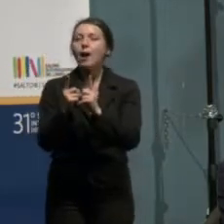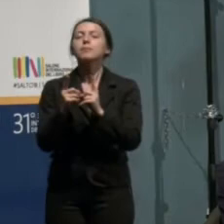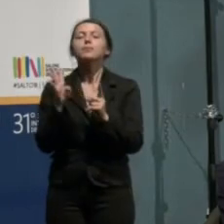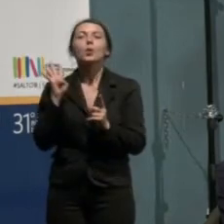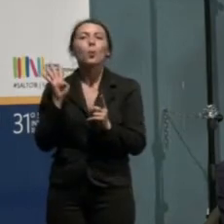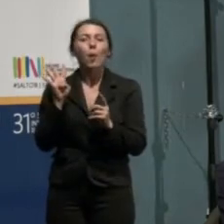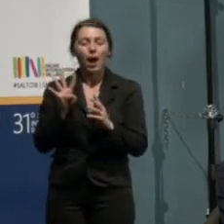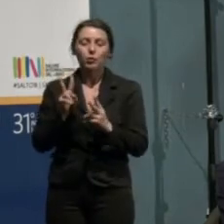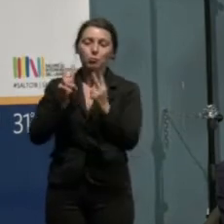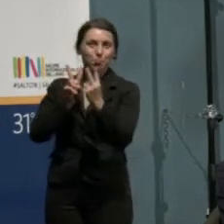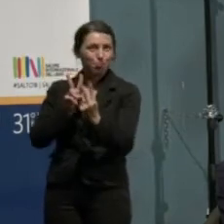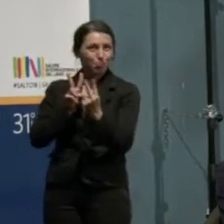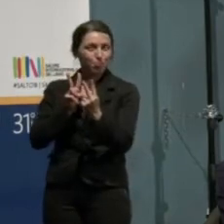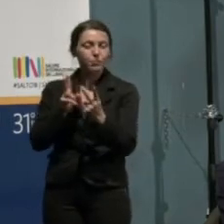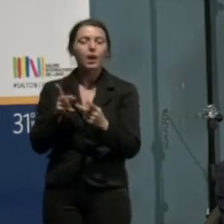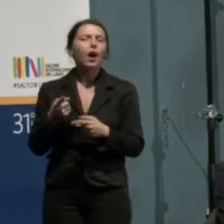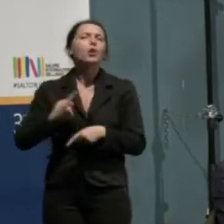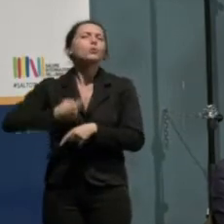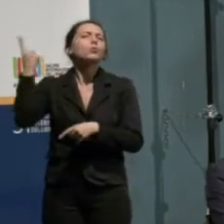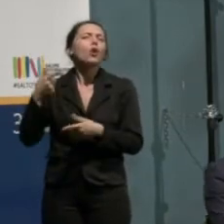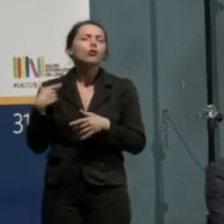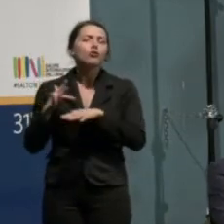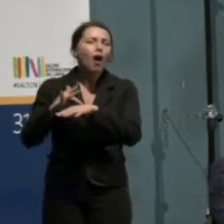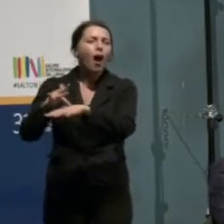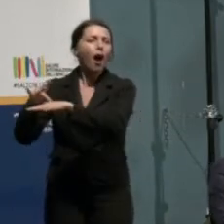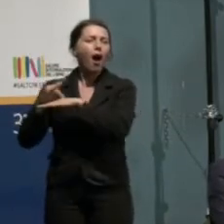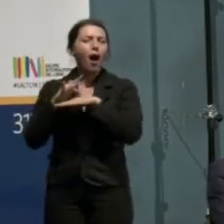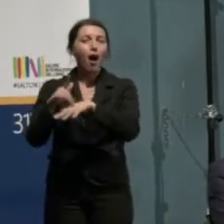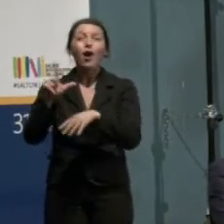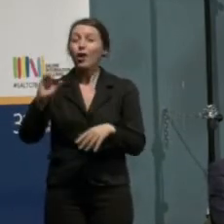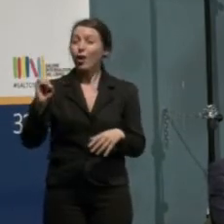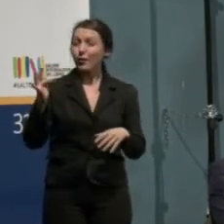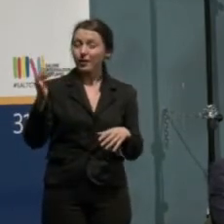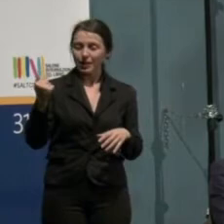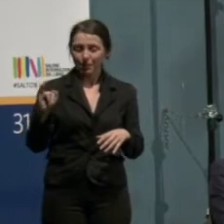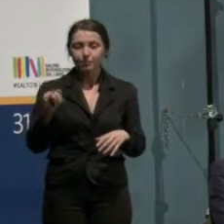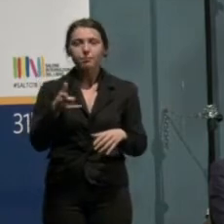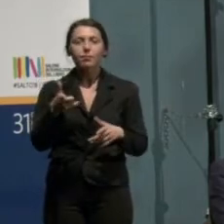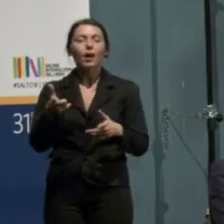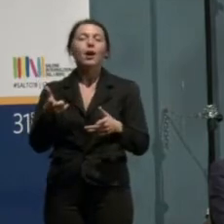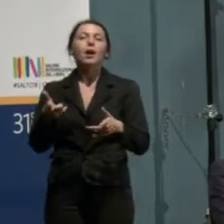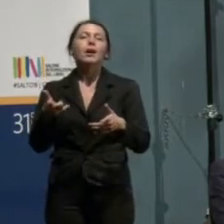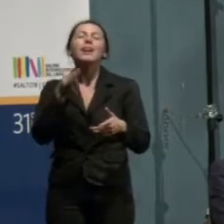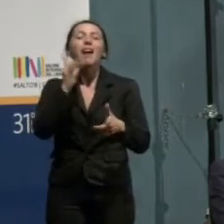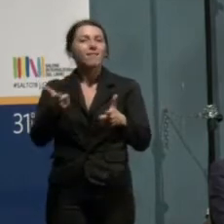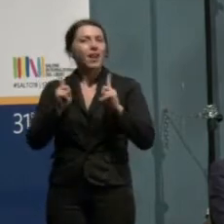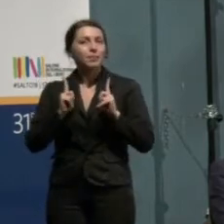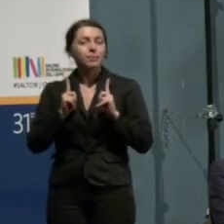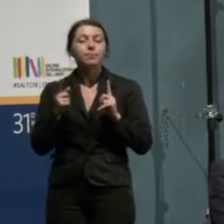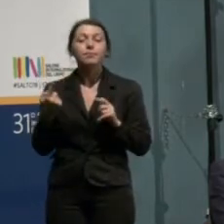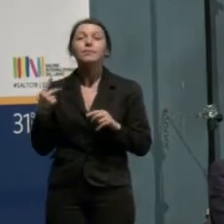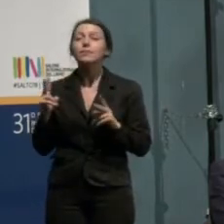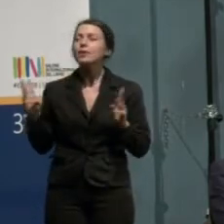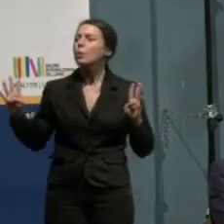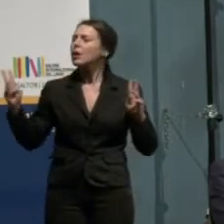altro che ci hanno accompagnato lungo tutta la giornata io lotti gli abbiamo offerto il caffè erano chiaramente dei poliziotti che non